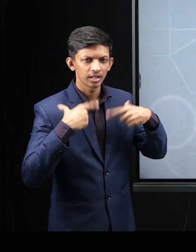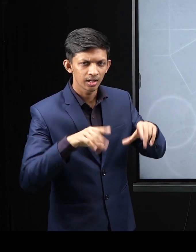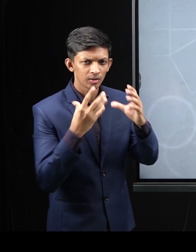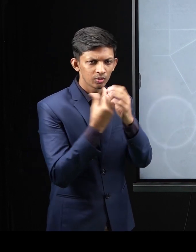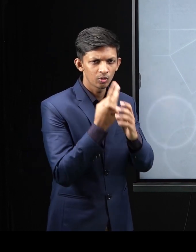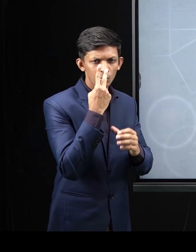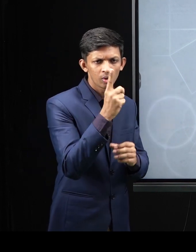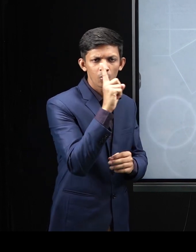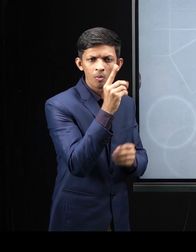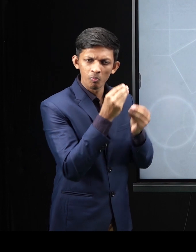ఉదాహరణ